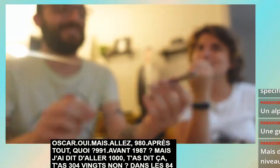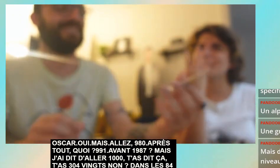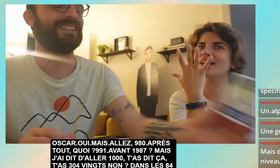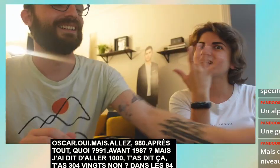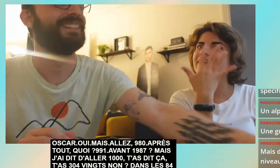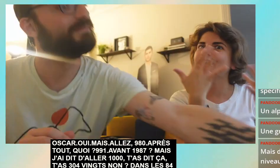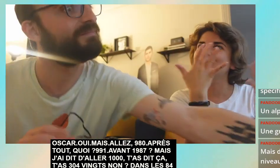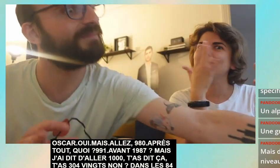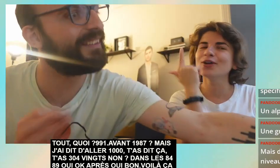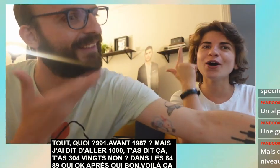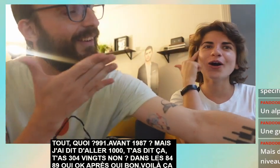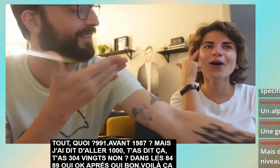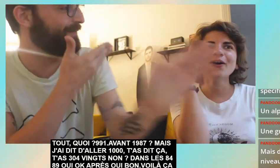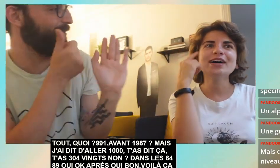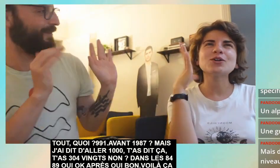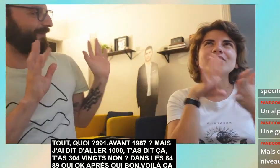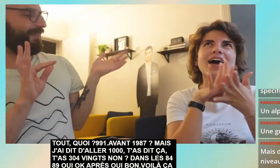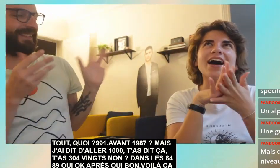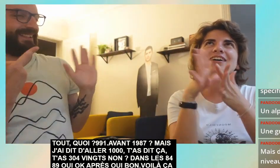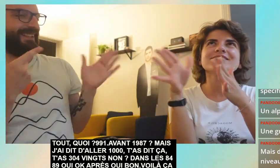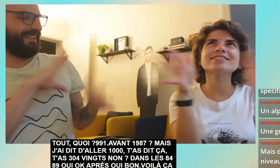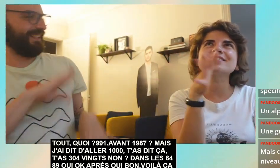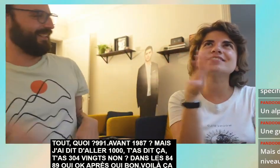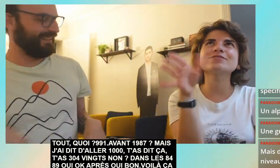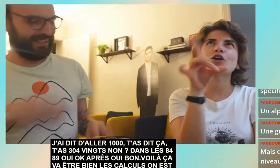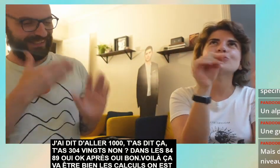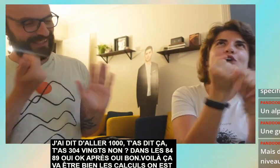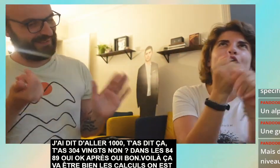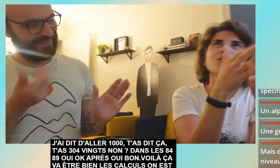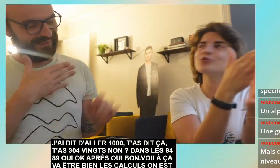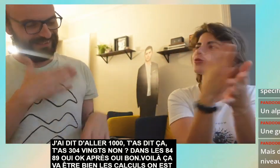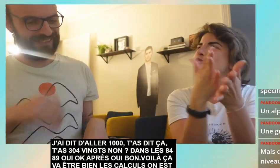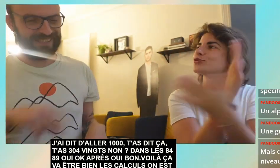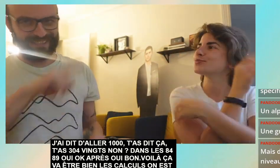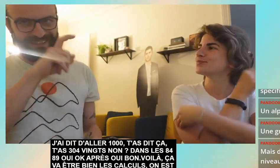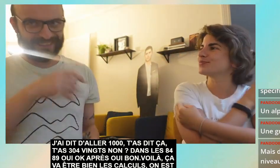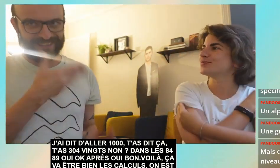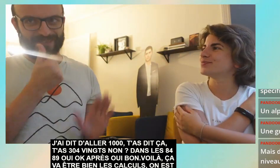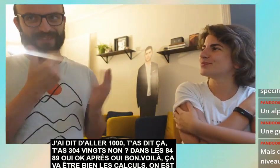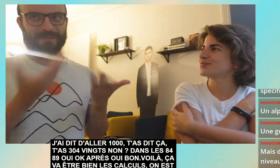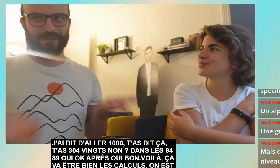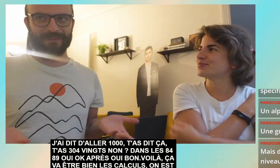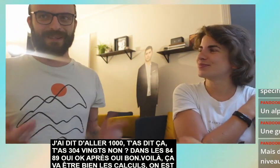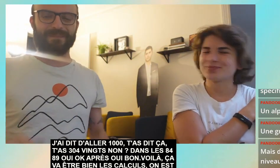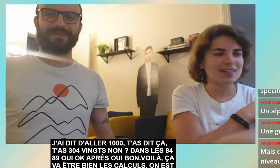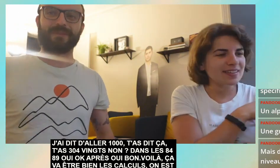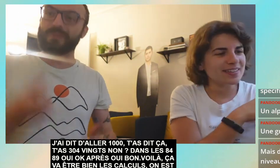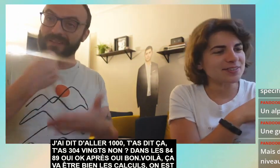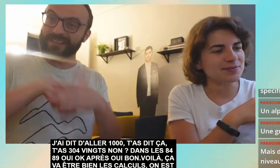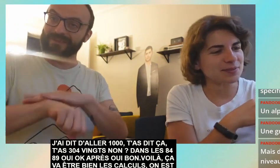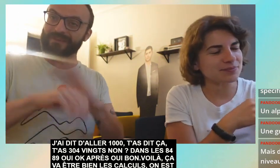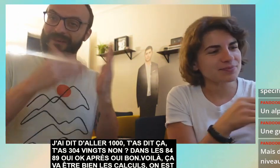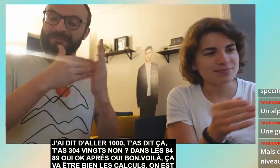bien les calculs. Non, ça va, on est mieux. Ton âge, ton temps, Les dernières questions, on est mieux, voilà. Donc tu es né du coup en